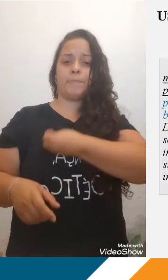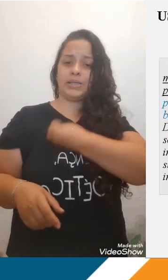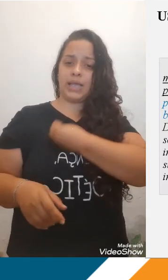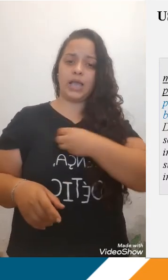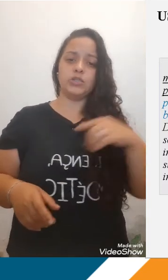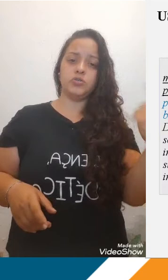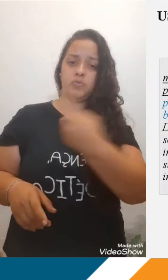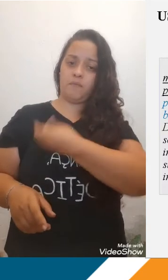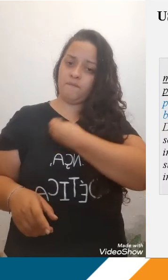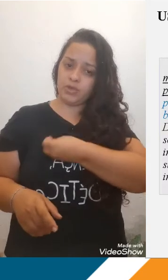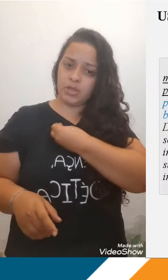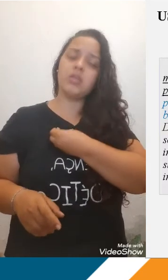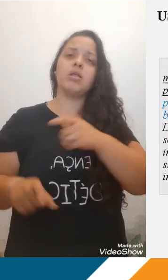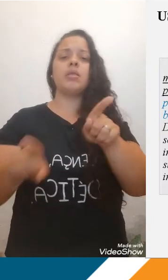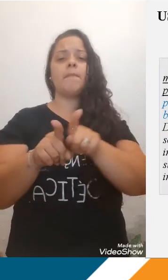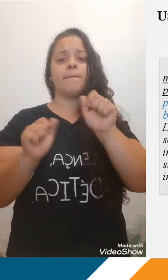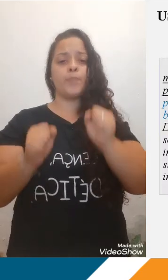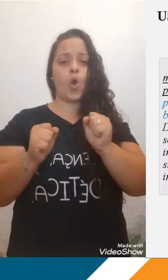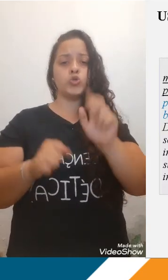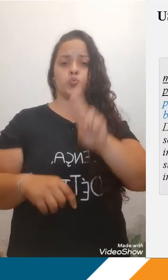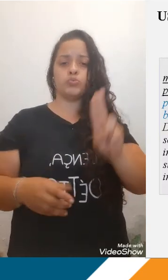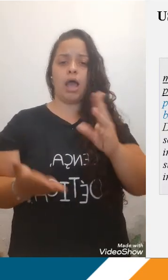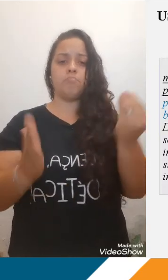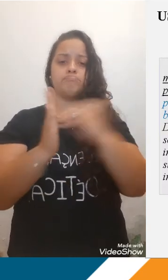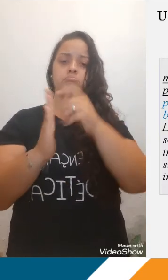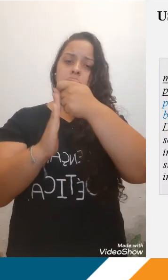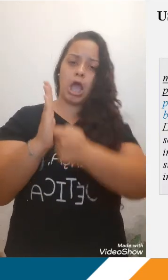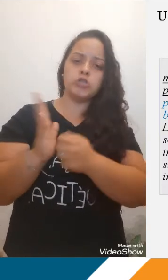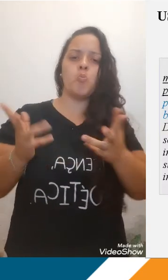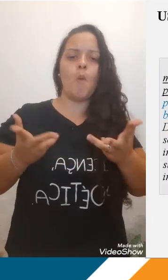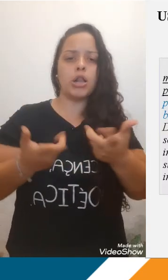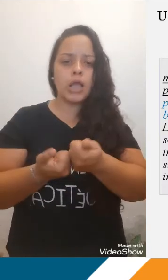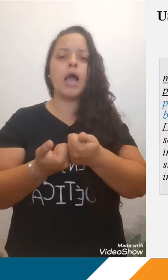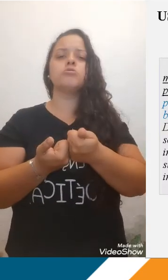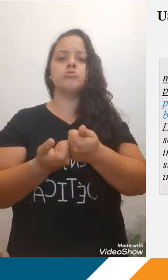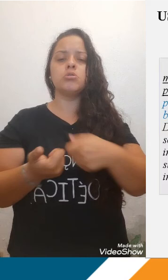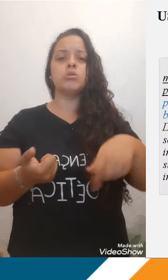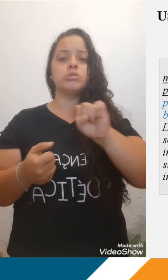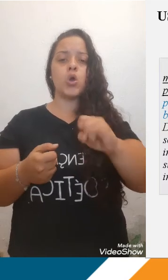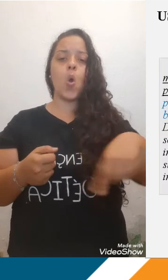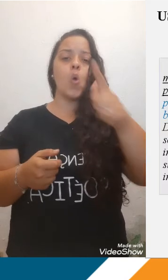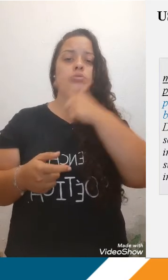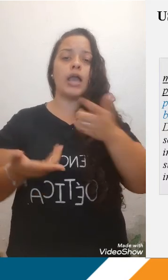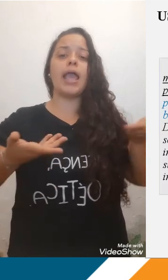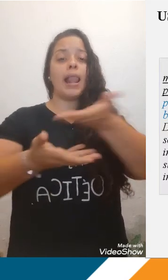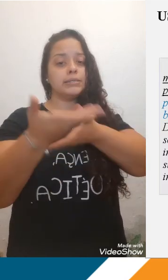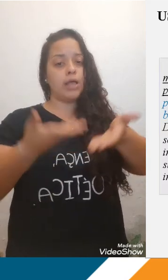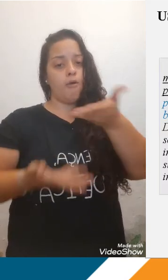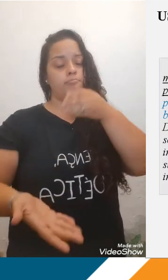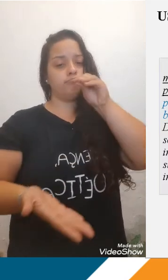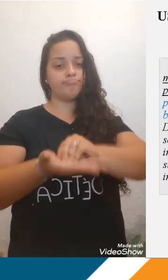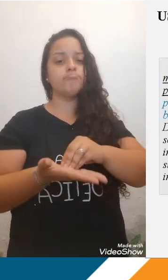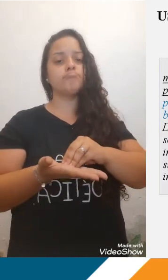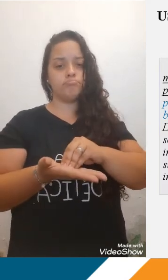nosso convívio, ela também pode ser utilizada em nossos textos com qualidade, contanto que se mantenha uma boa relação com